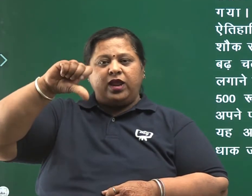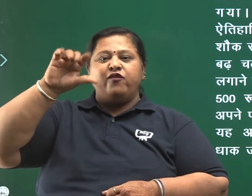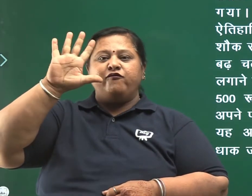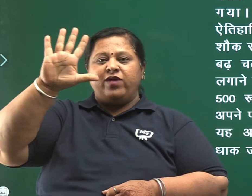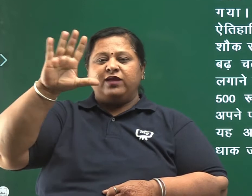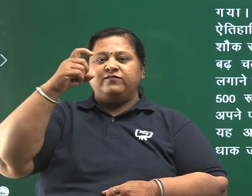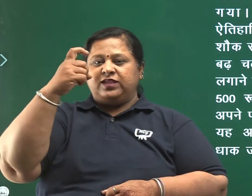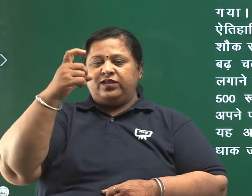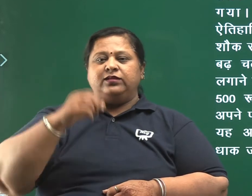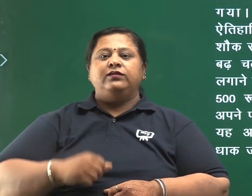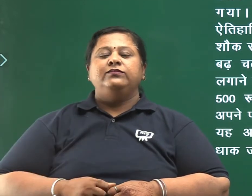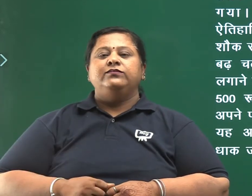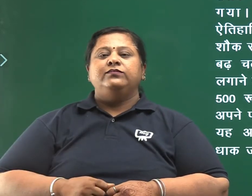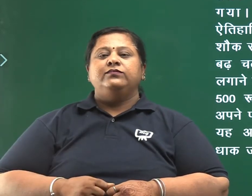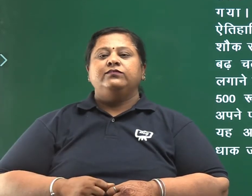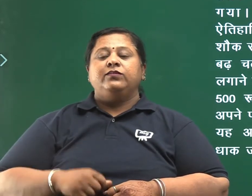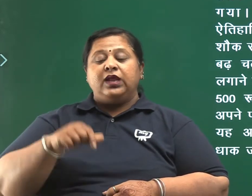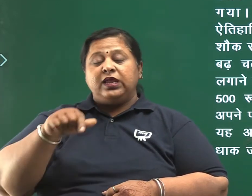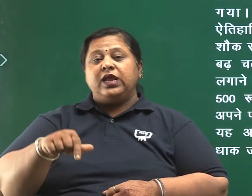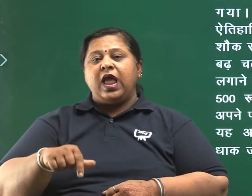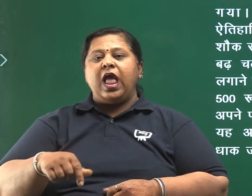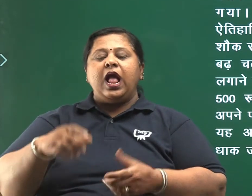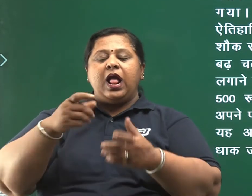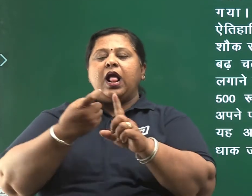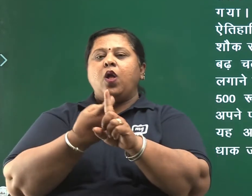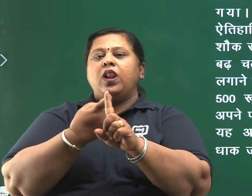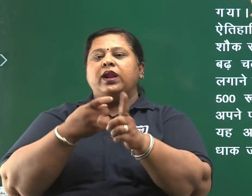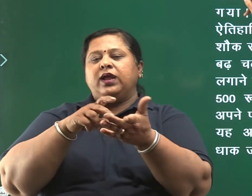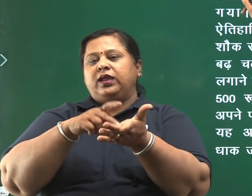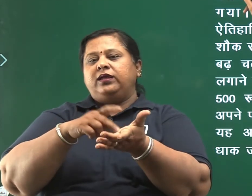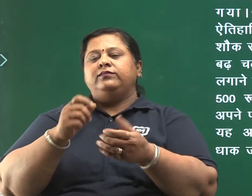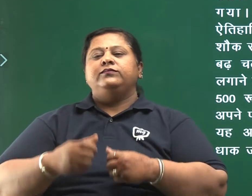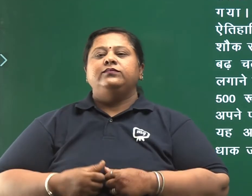1957 तक यह कलकत्ता के